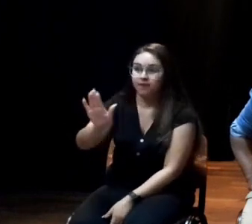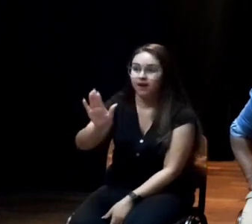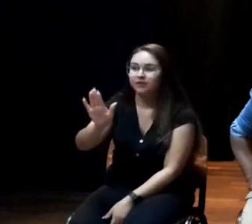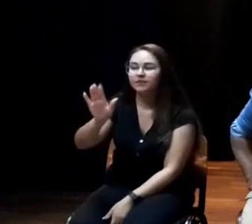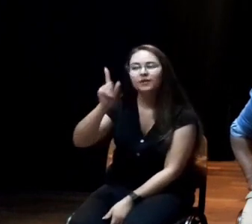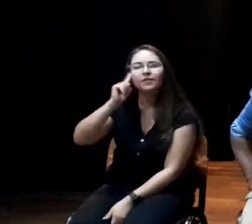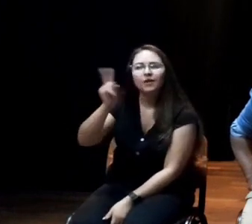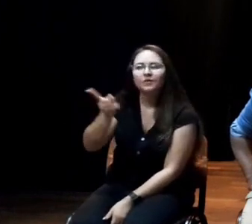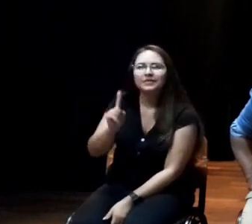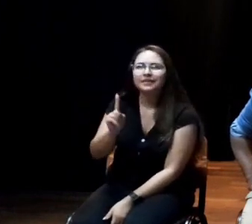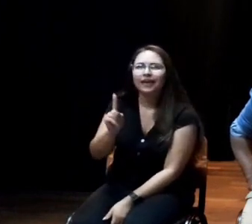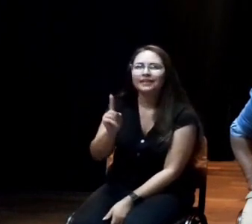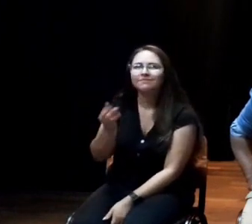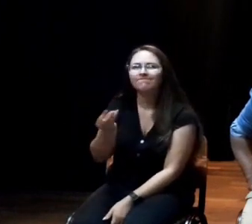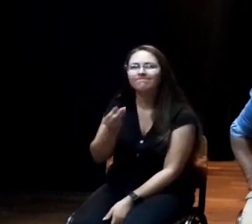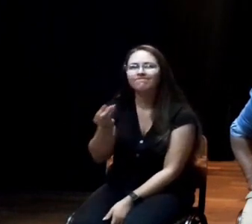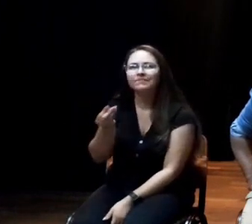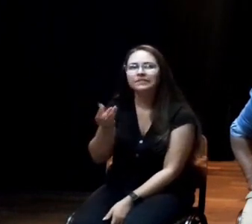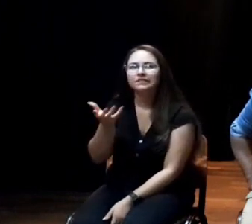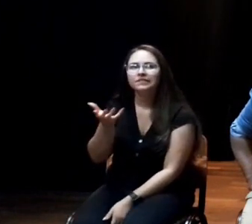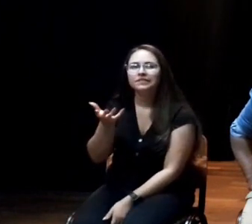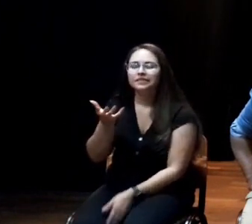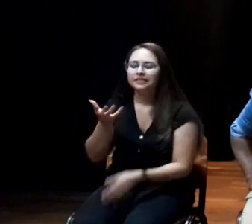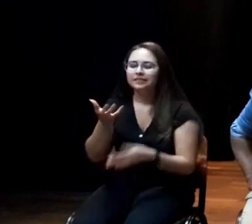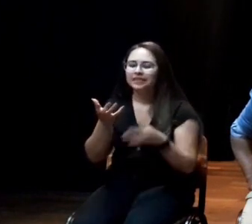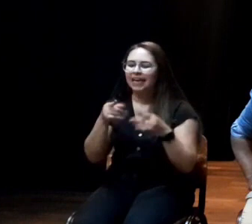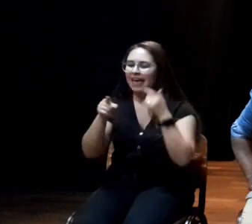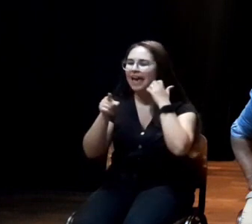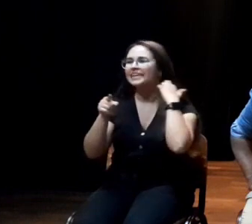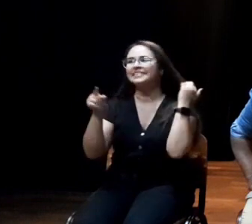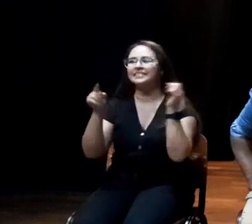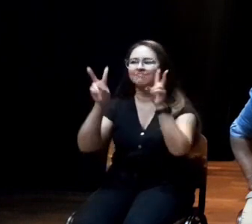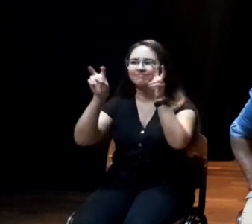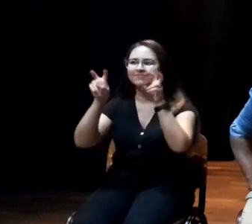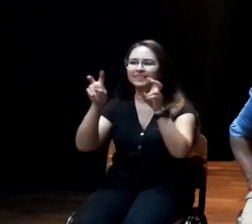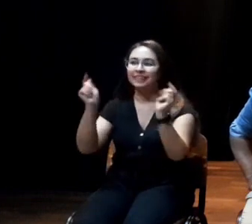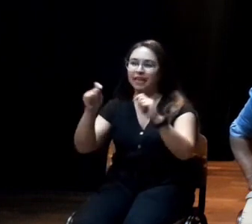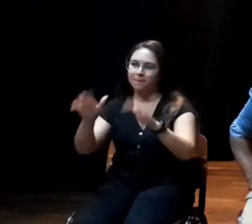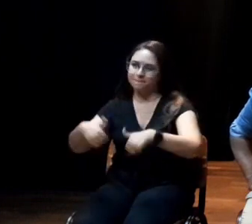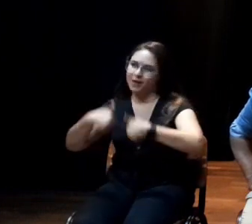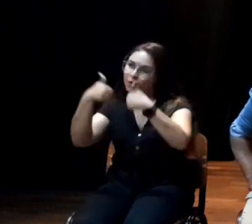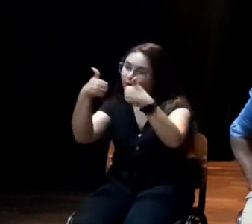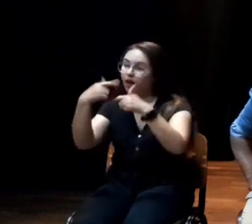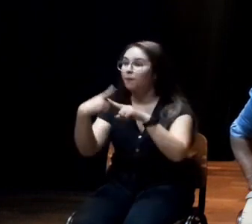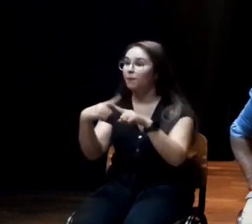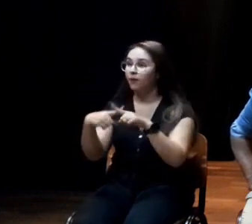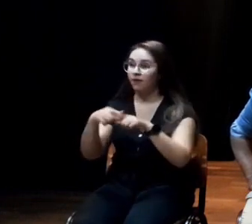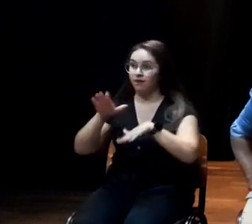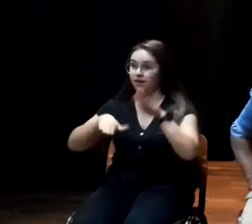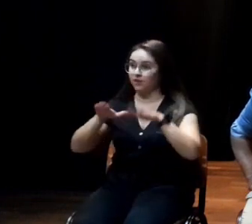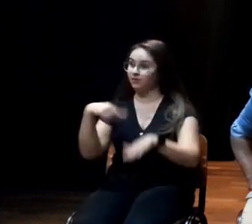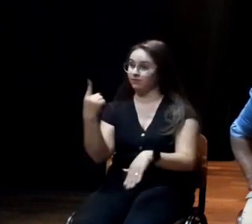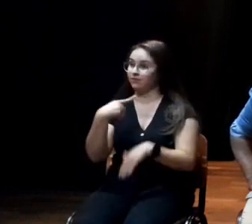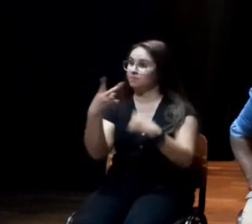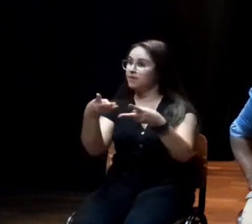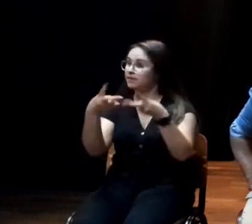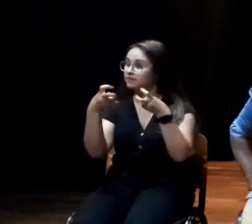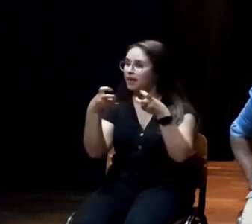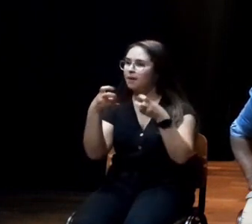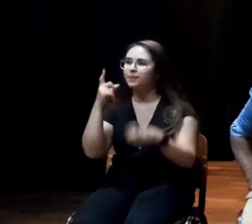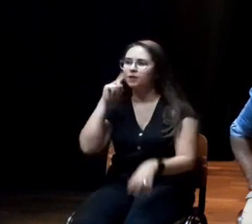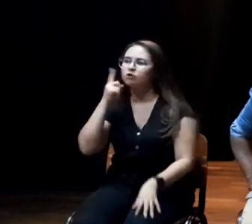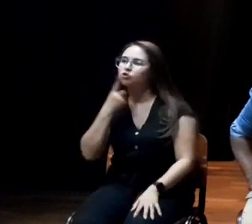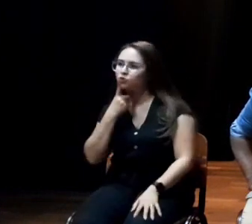sei até que ponto essa questão ainda pode melhorar. Porque em alguns momentos a gente percebe que